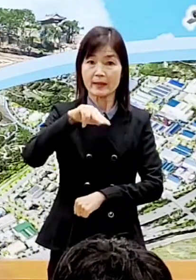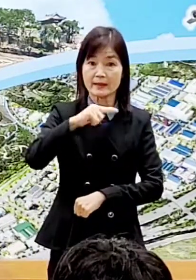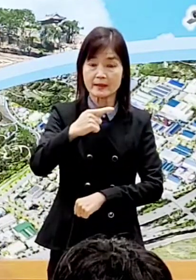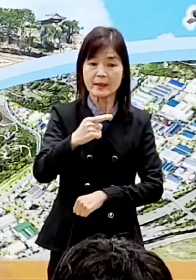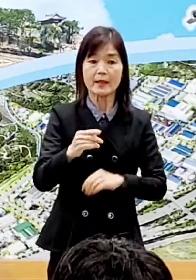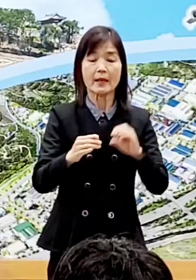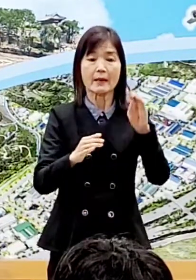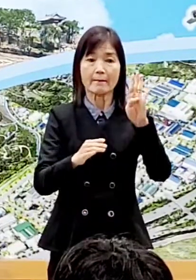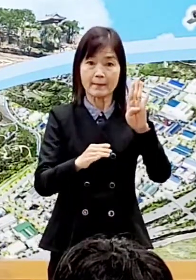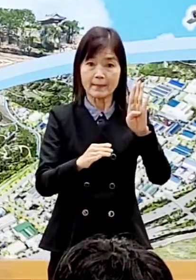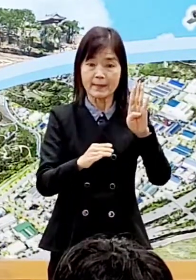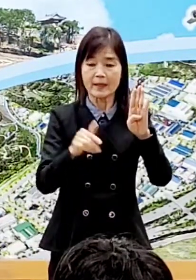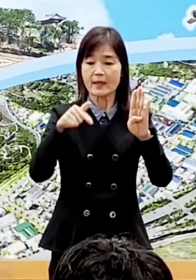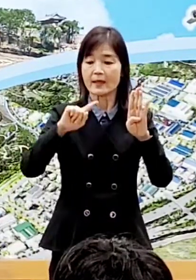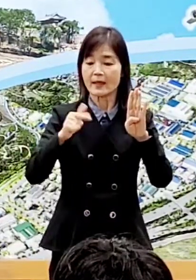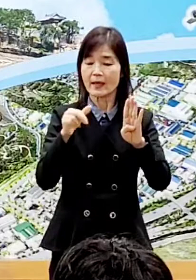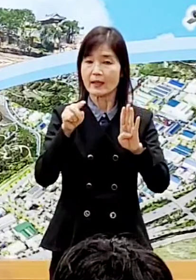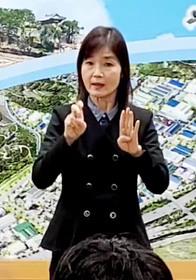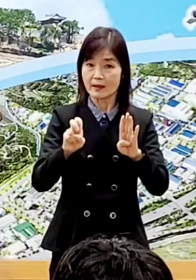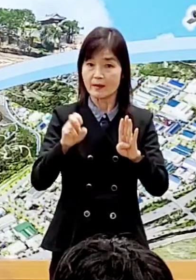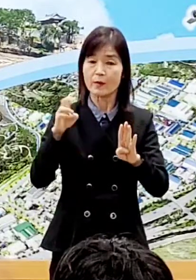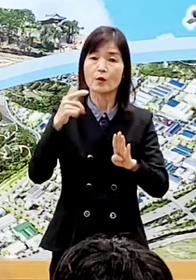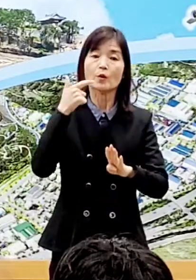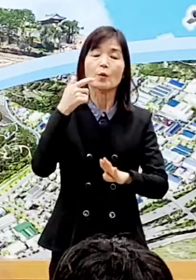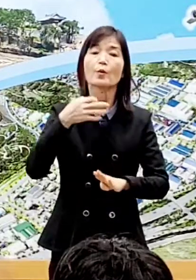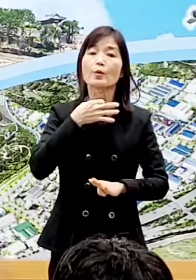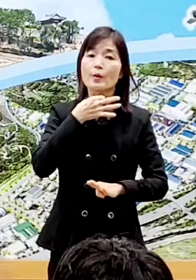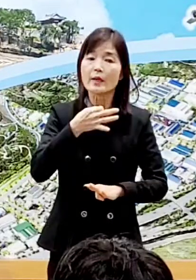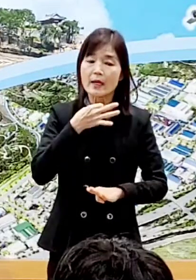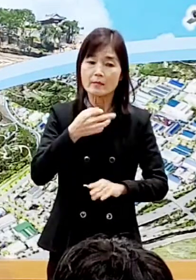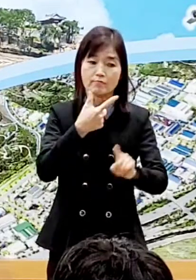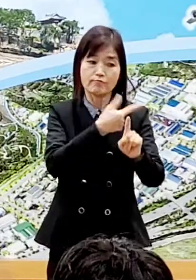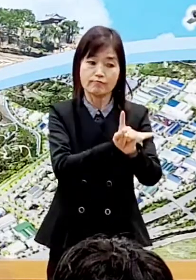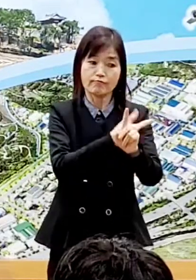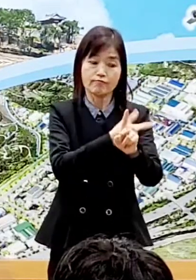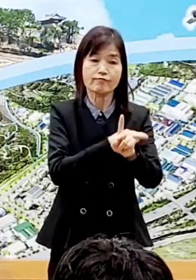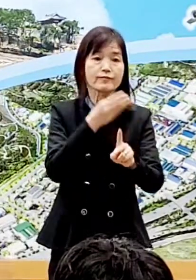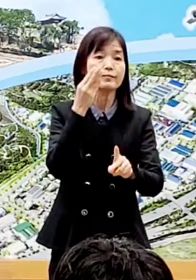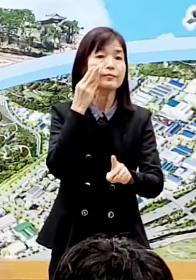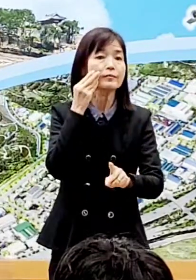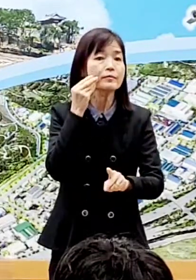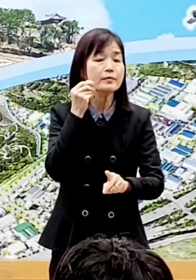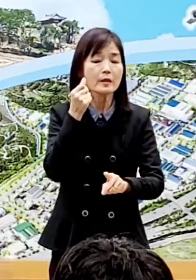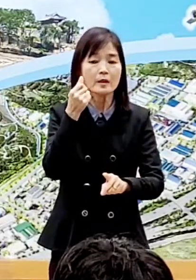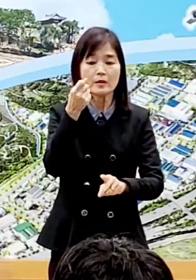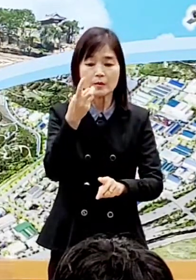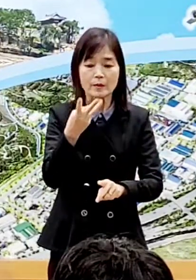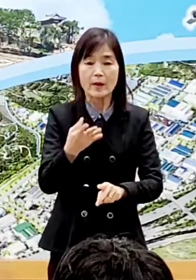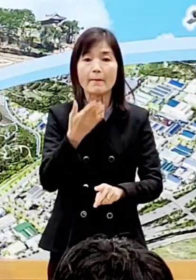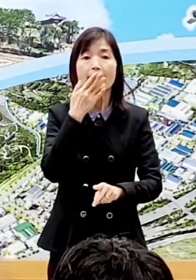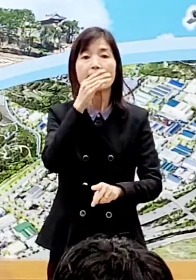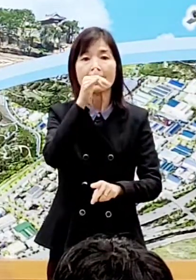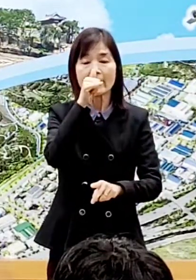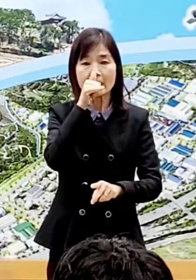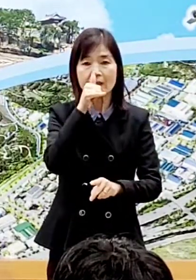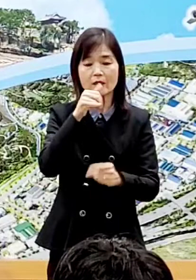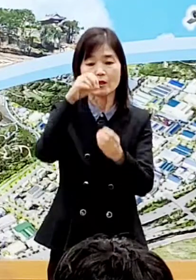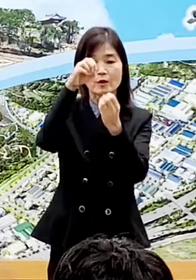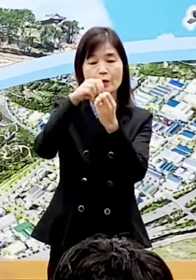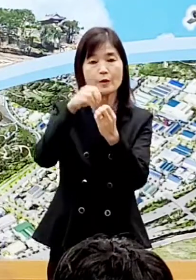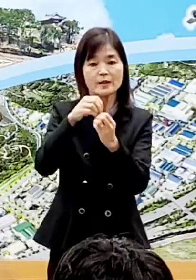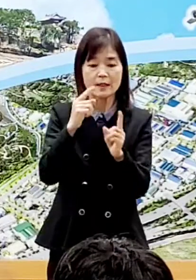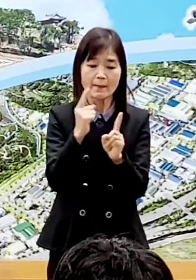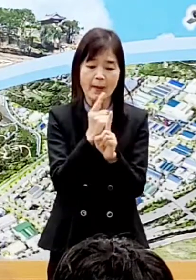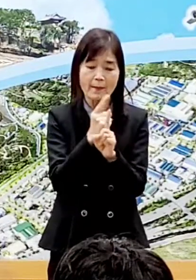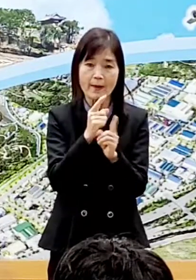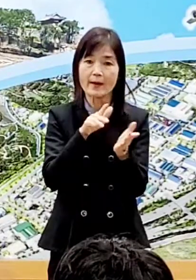간염, 독감 백신 등과 같이 우리 시민들께서 접종 경험이 풍부한 유전자 재조합 방식으로